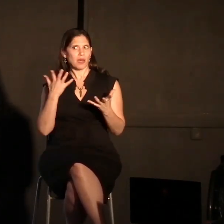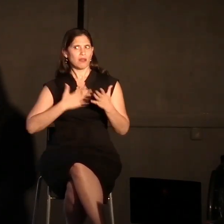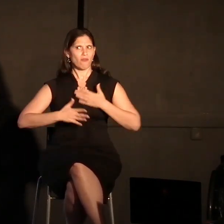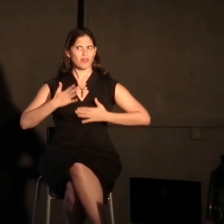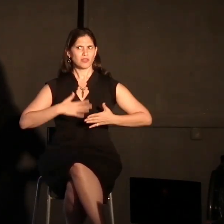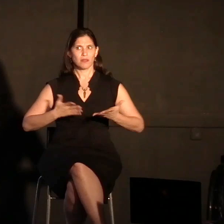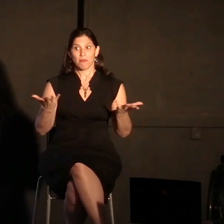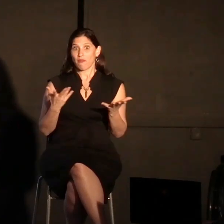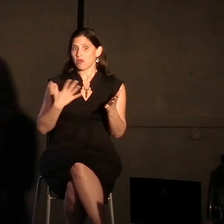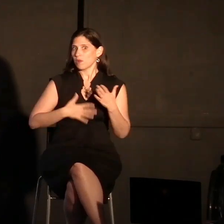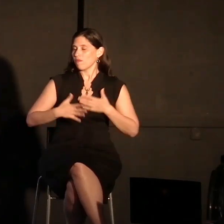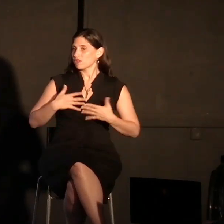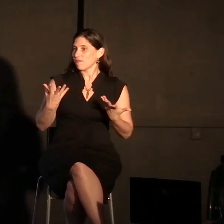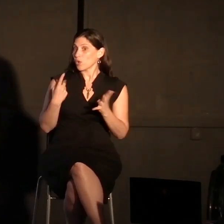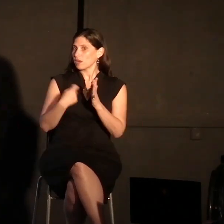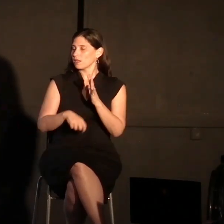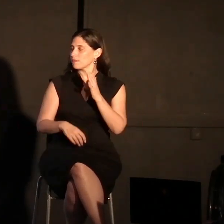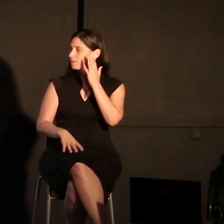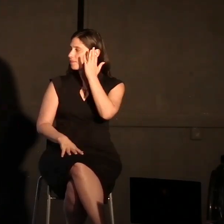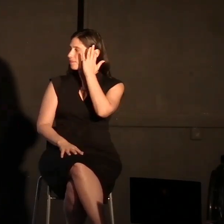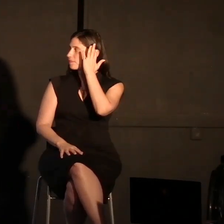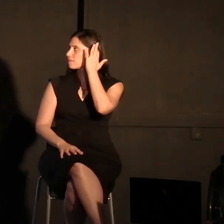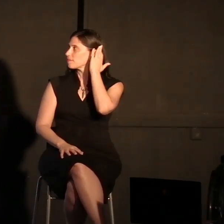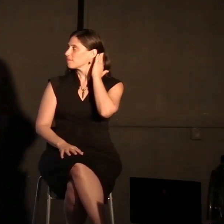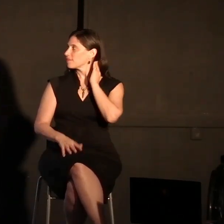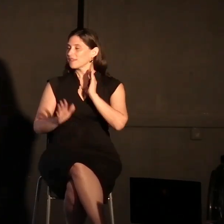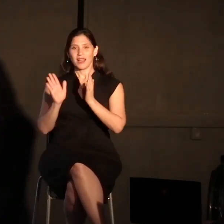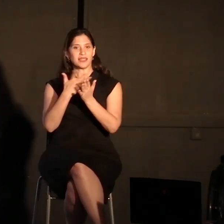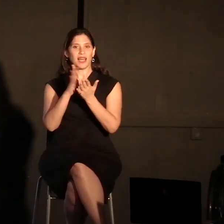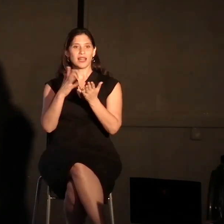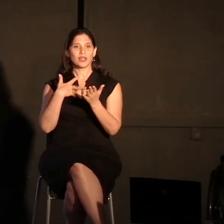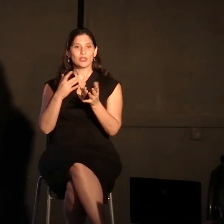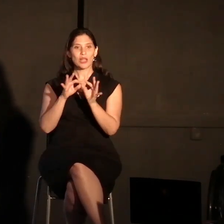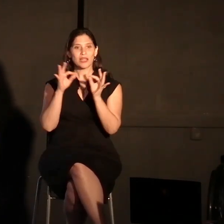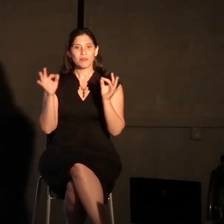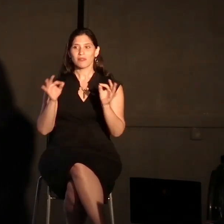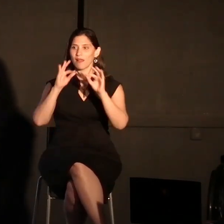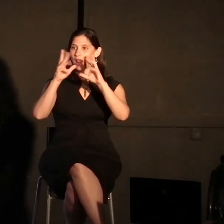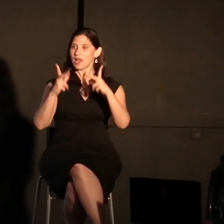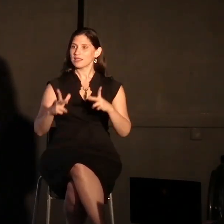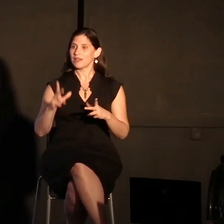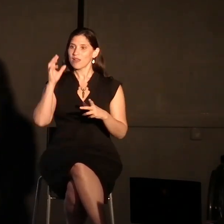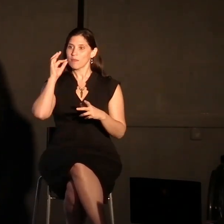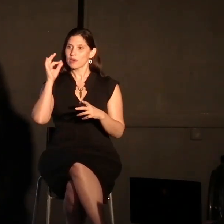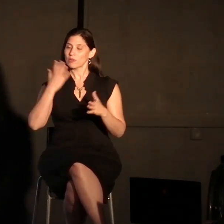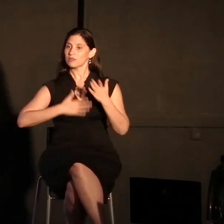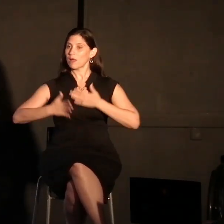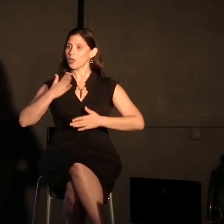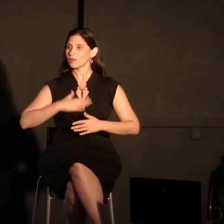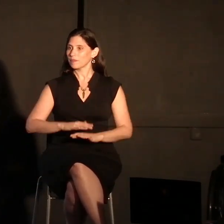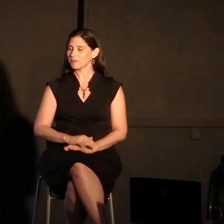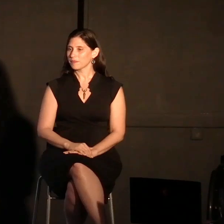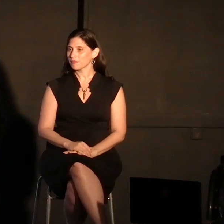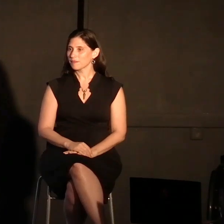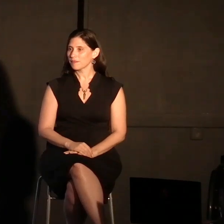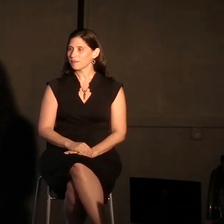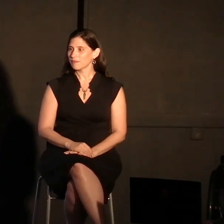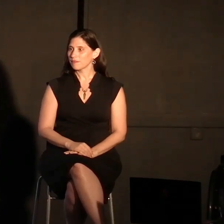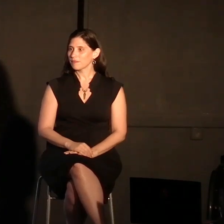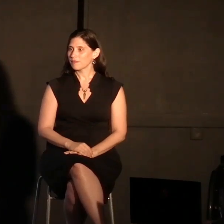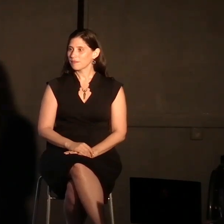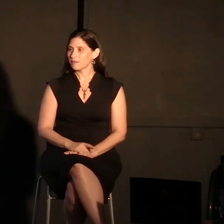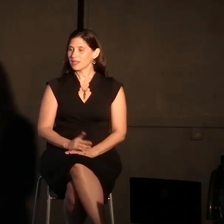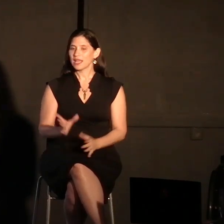אני לובשת מאיפה אני לובשת איפה קניתי אז החלטתי שאני מתחילה לעצב לבנות שמלות